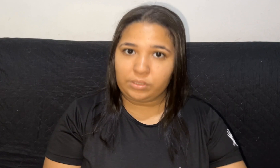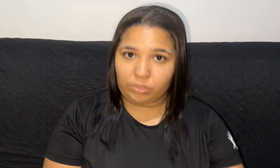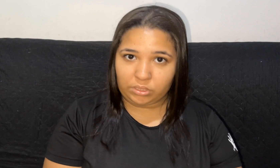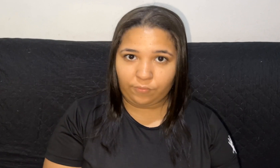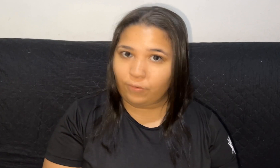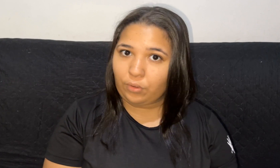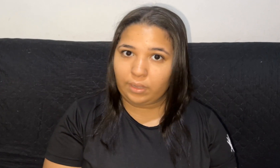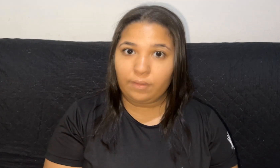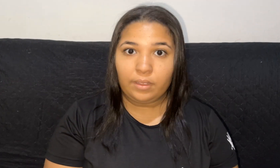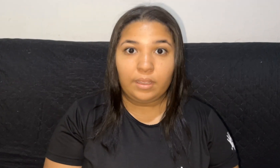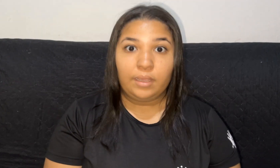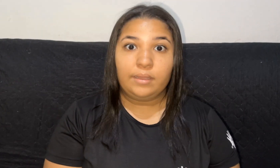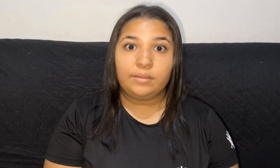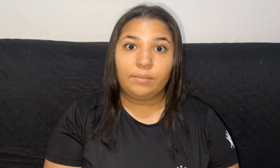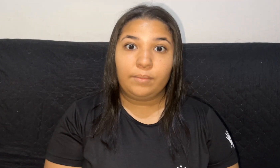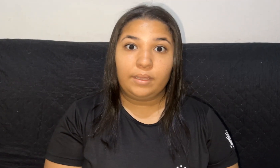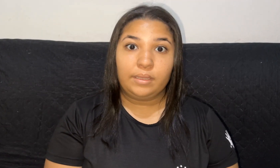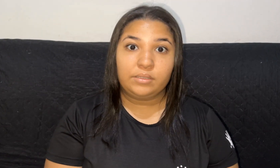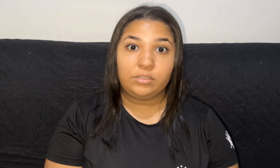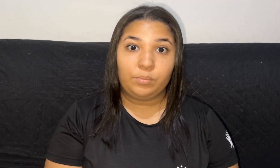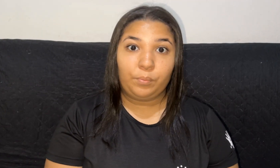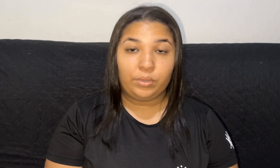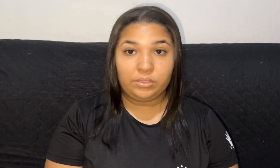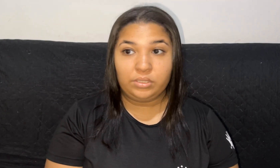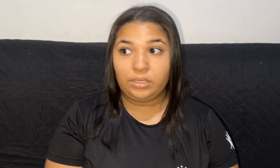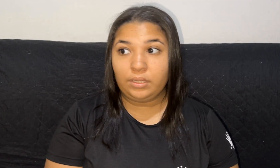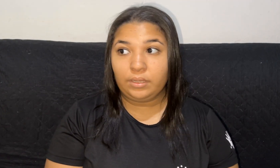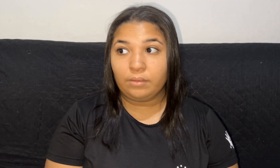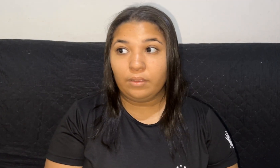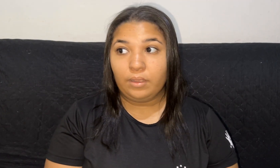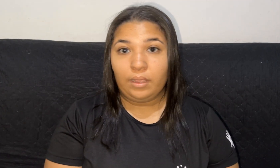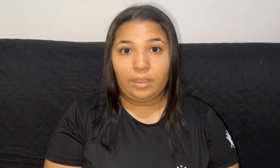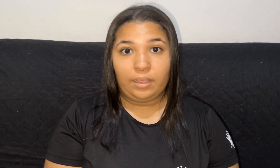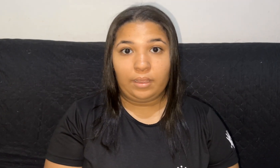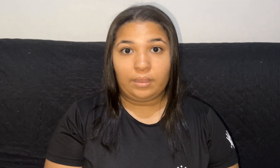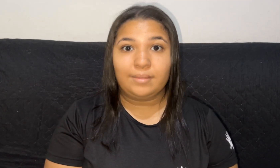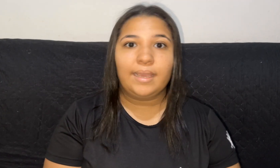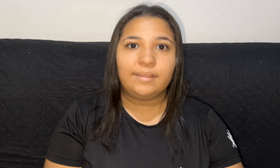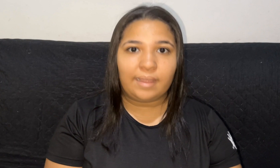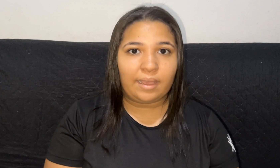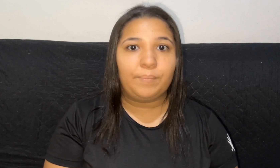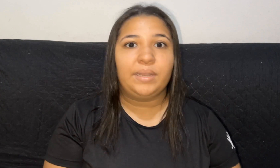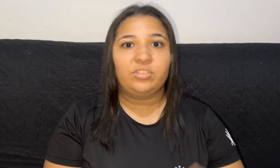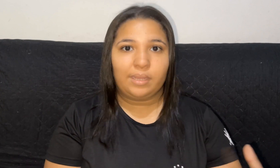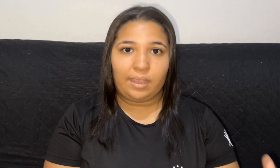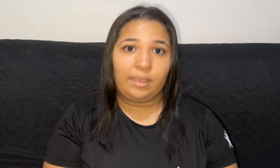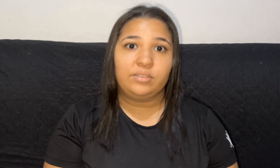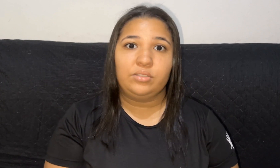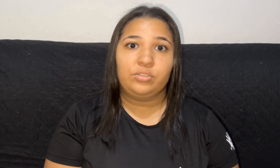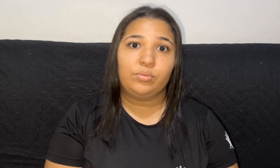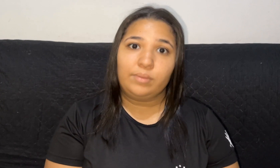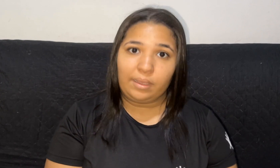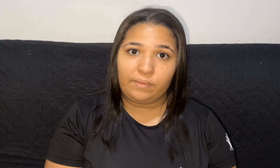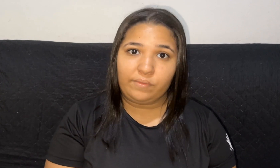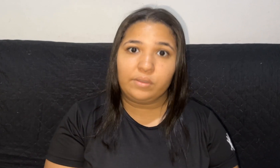pessoas de fora e também a gente pôde treinar, praticar, a gente estudava